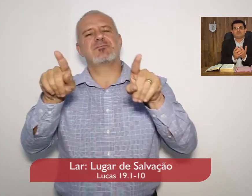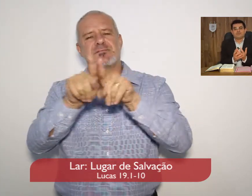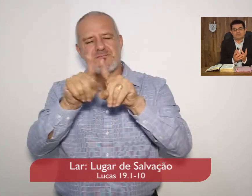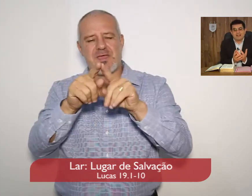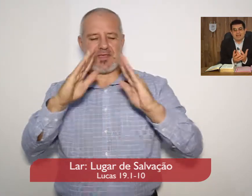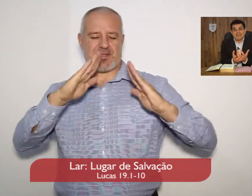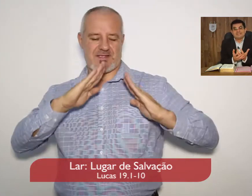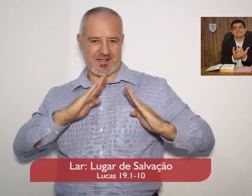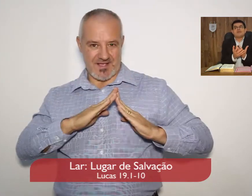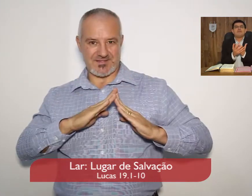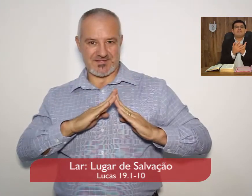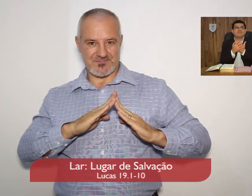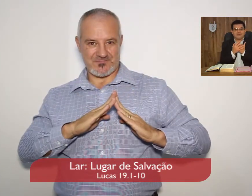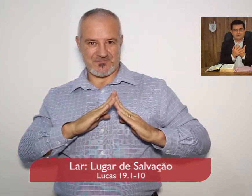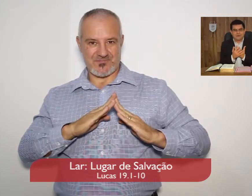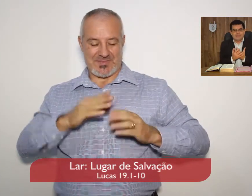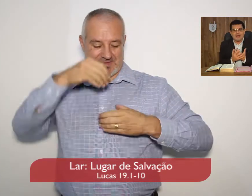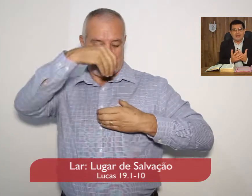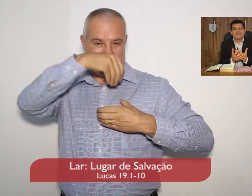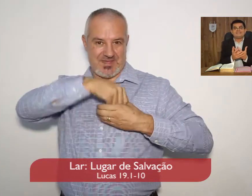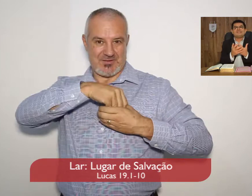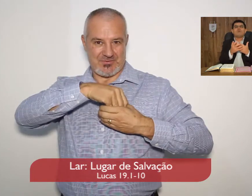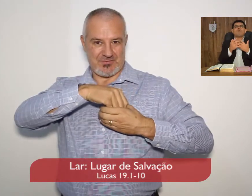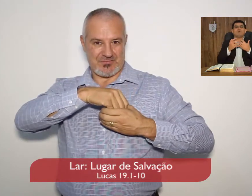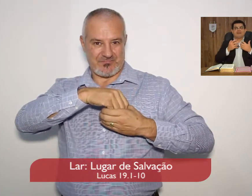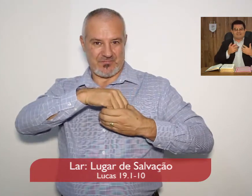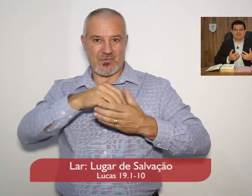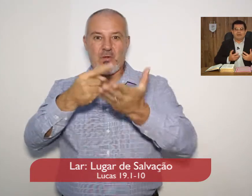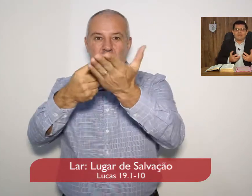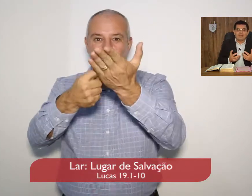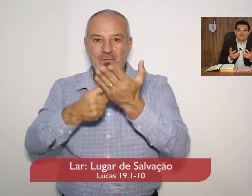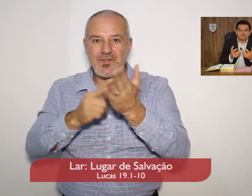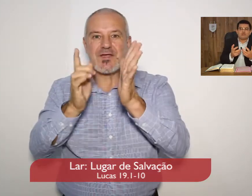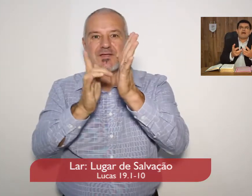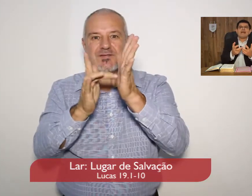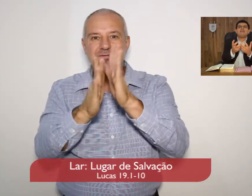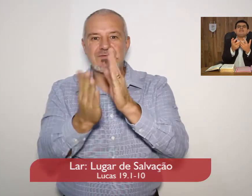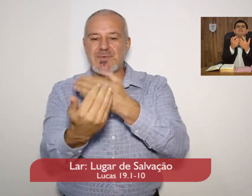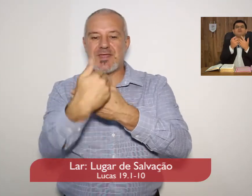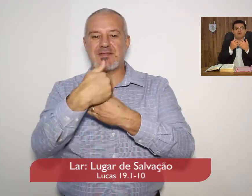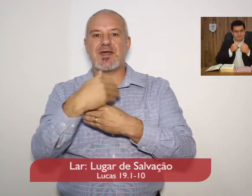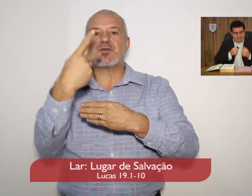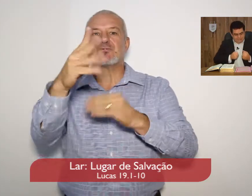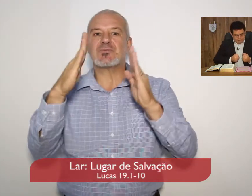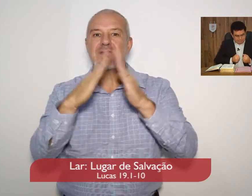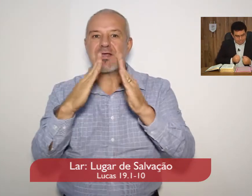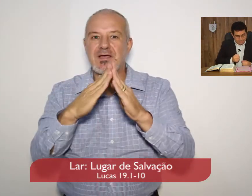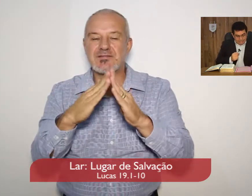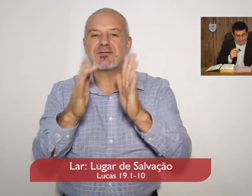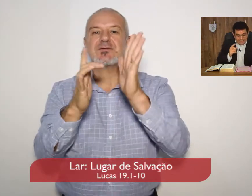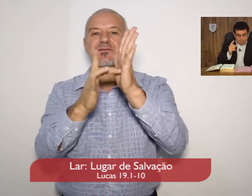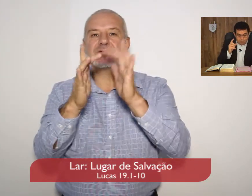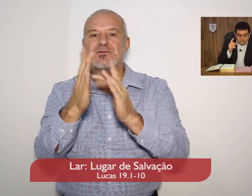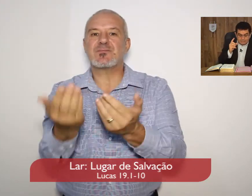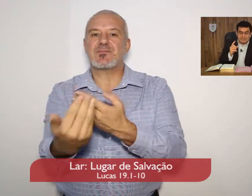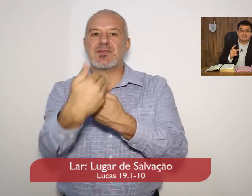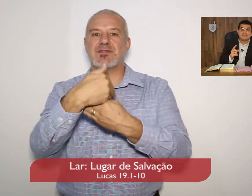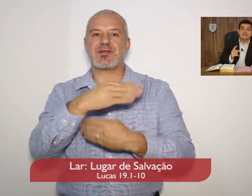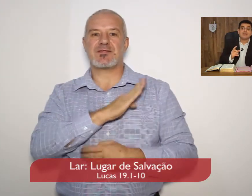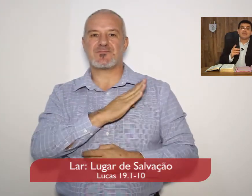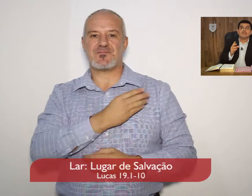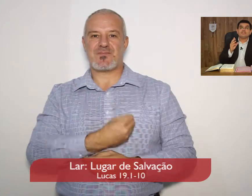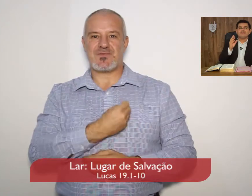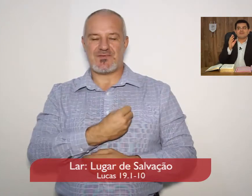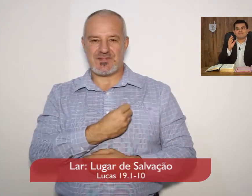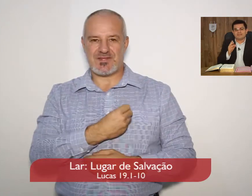receber Jesus em seu interior, em seu coração, em sua interioridade. a